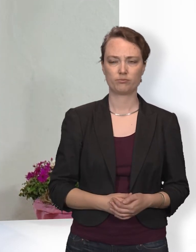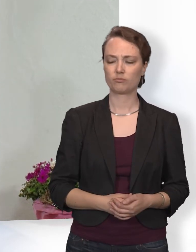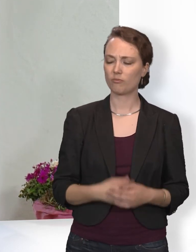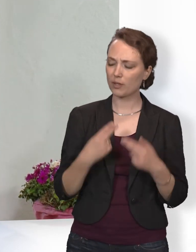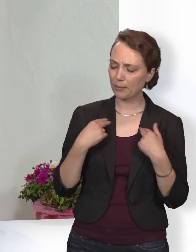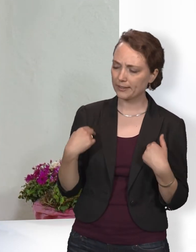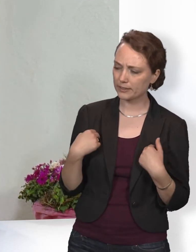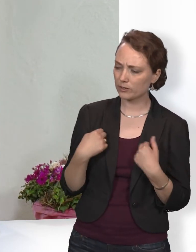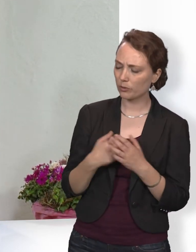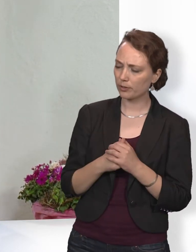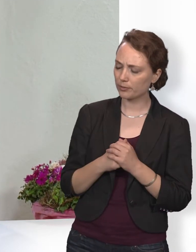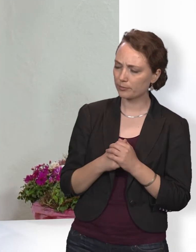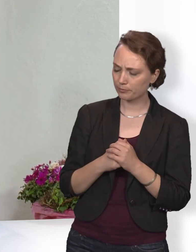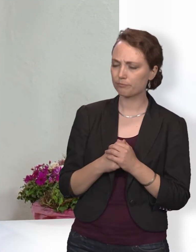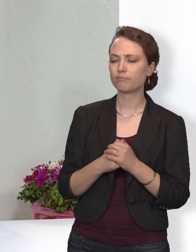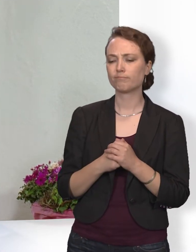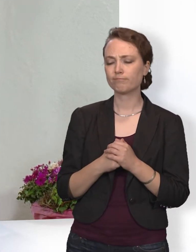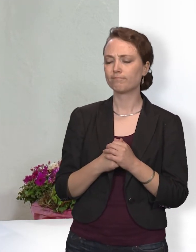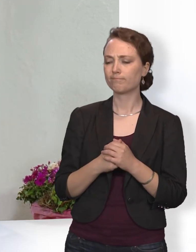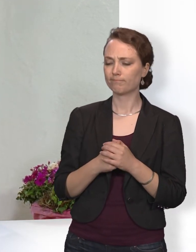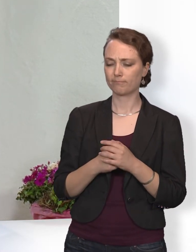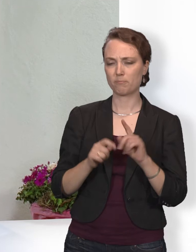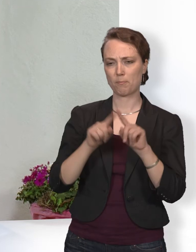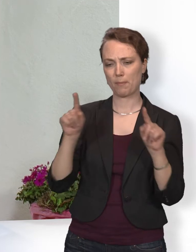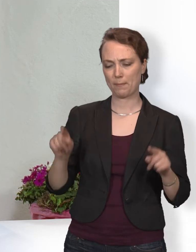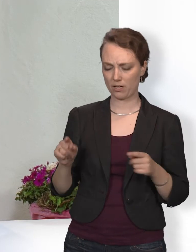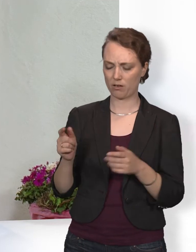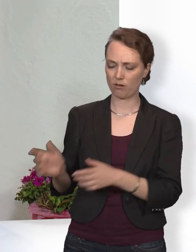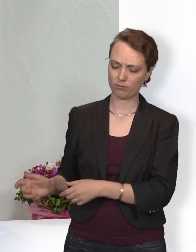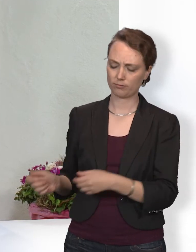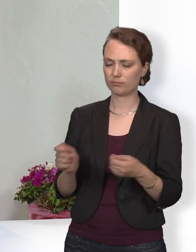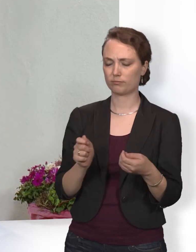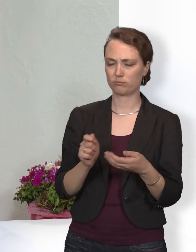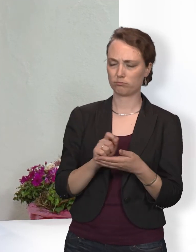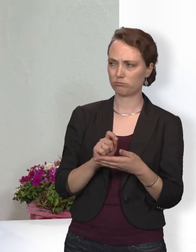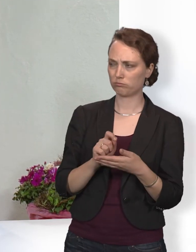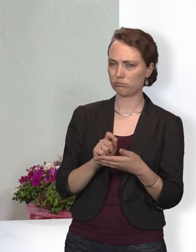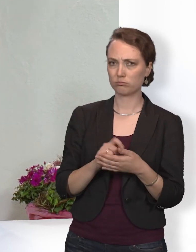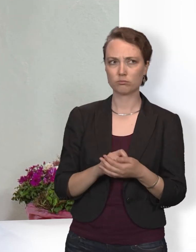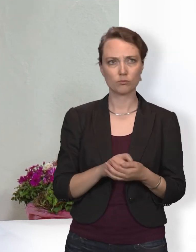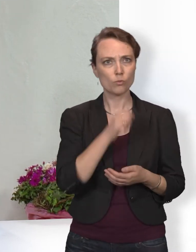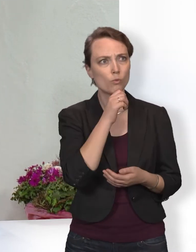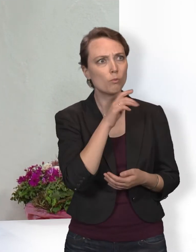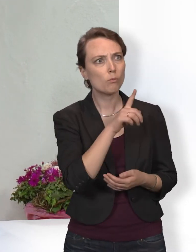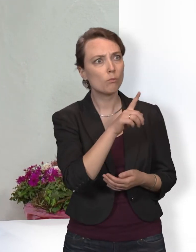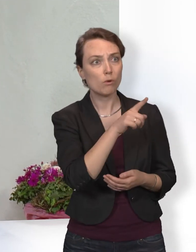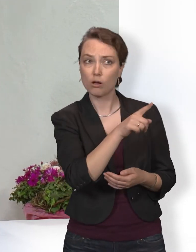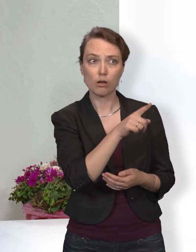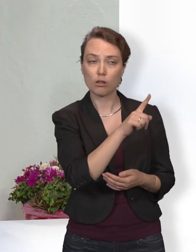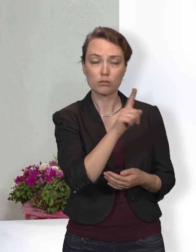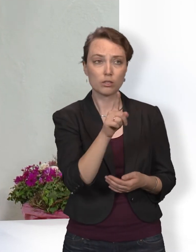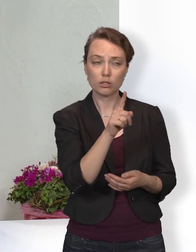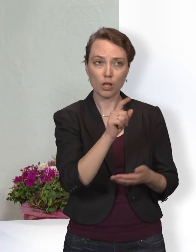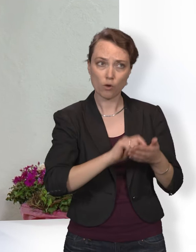Der Pastor zückt seinen Notizblock. Der Junge fährt hoch. Aber du schreibst das doch